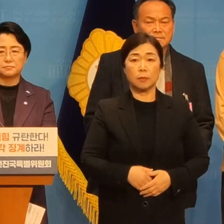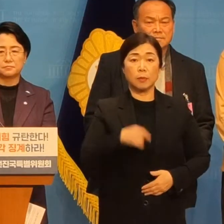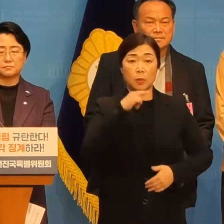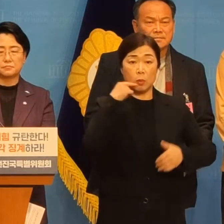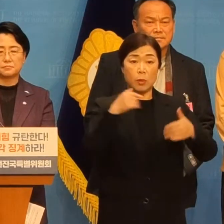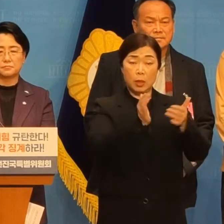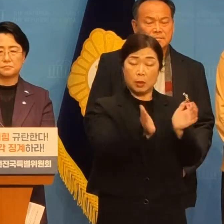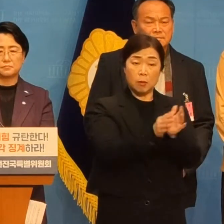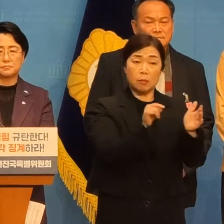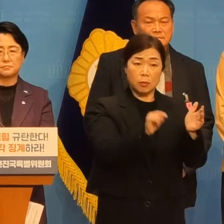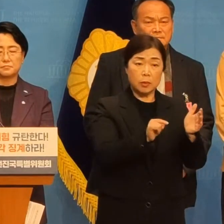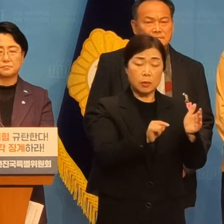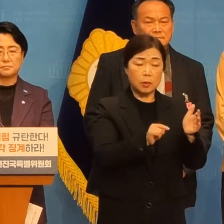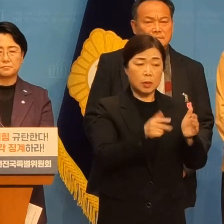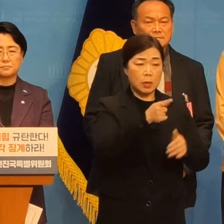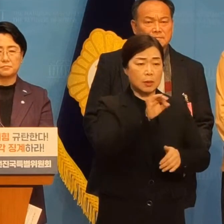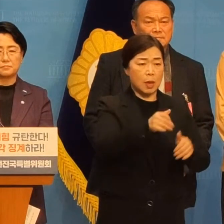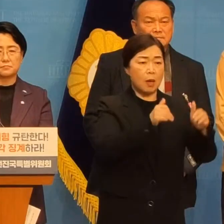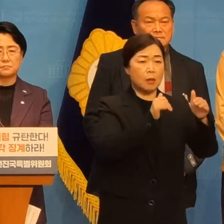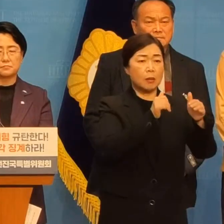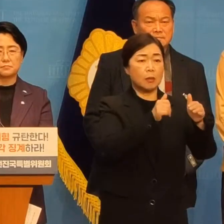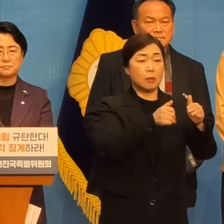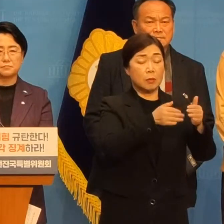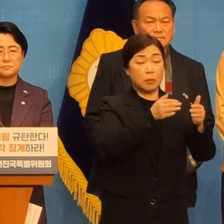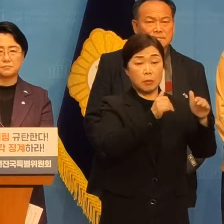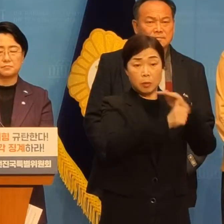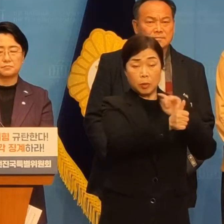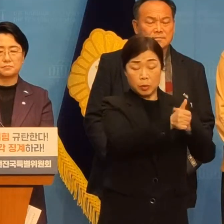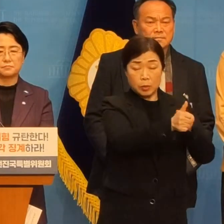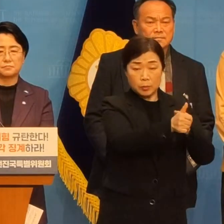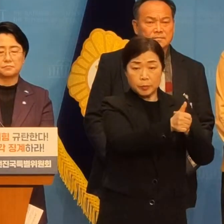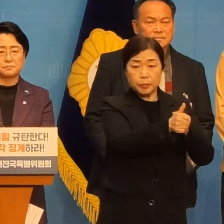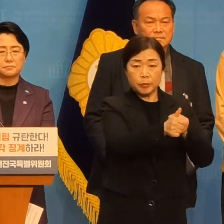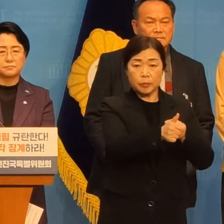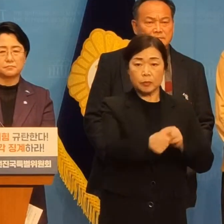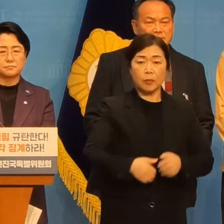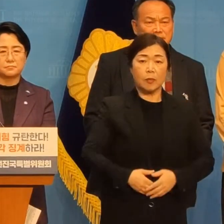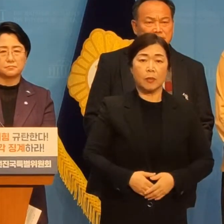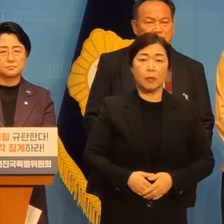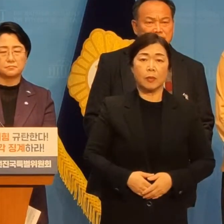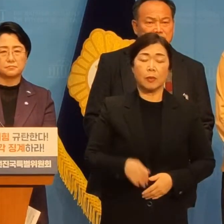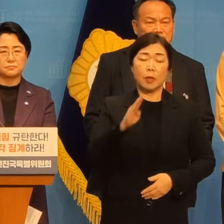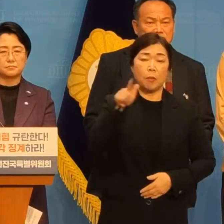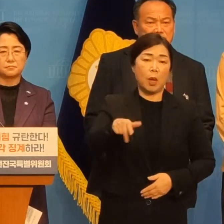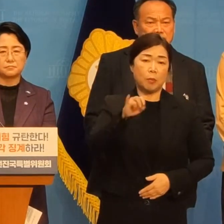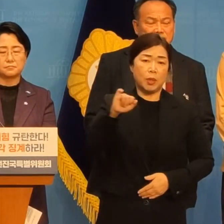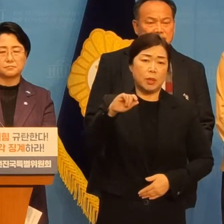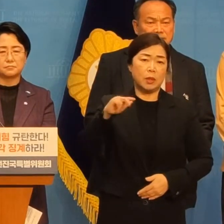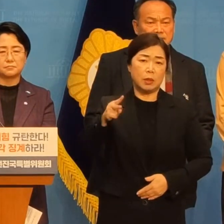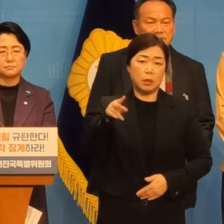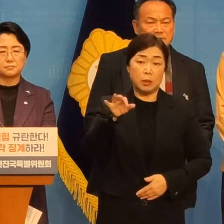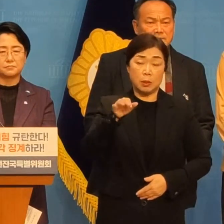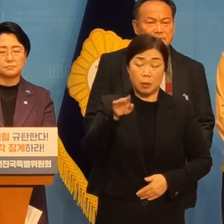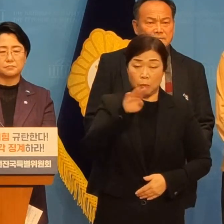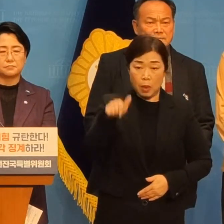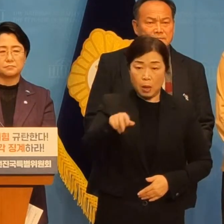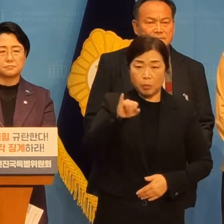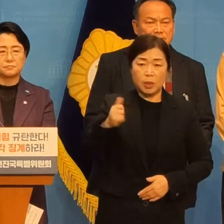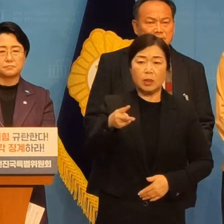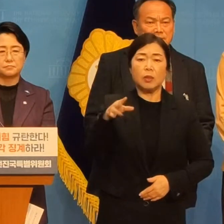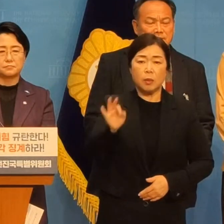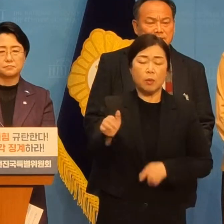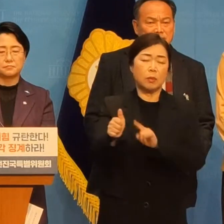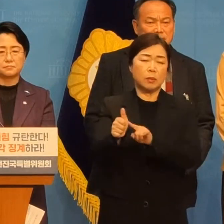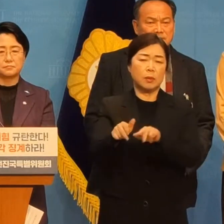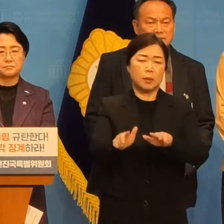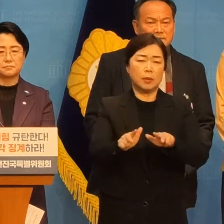국민의힘 장동혁 대변인은 장애 시민들에게 즉각 공개 사과하십시오. 박민영